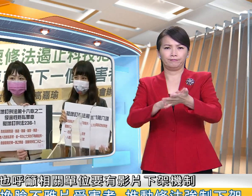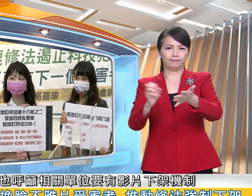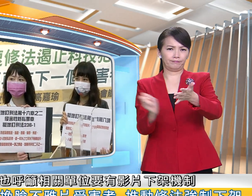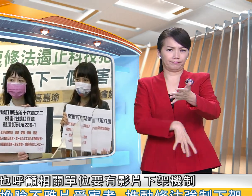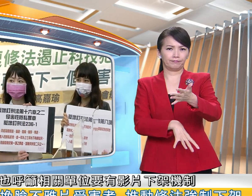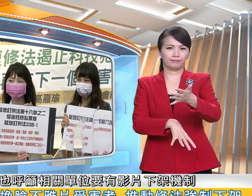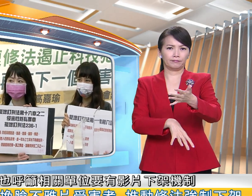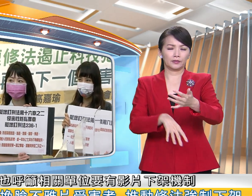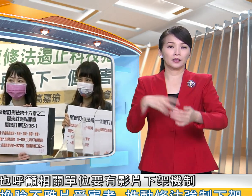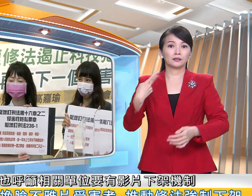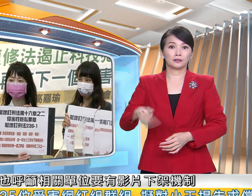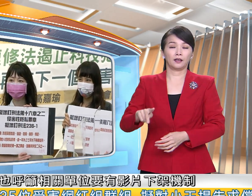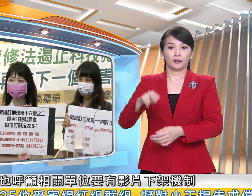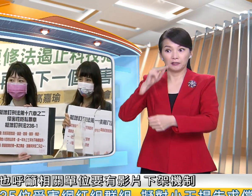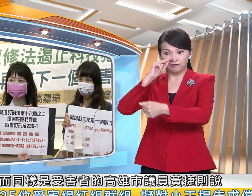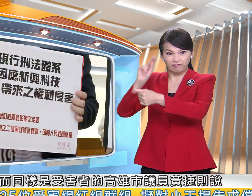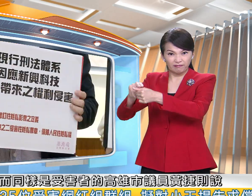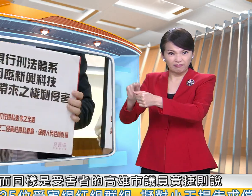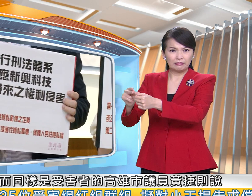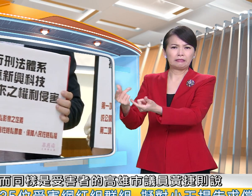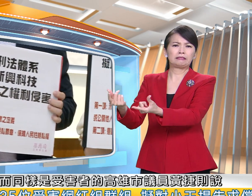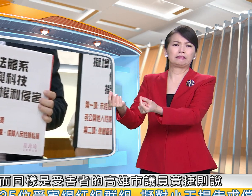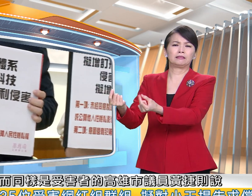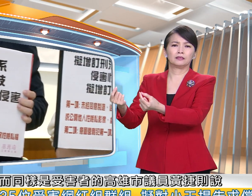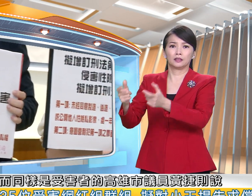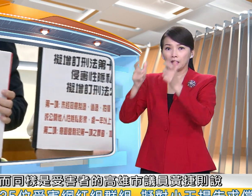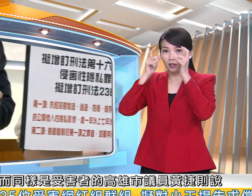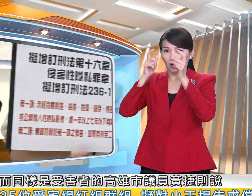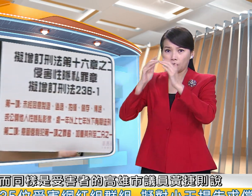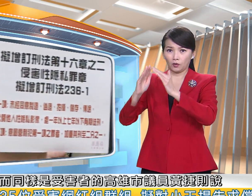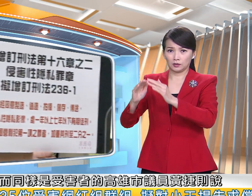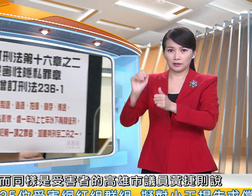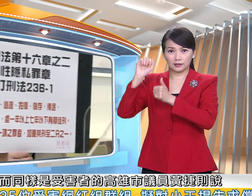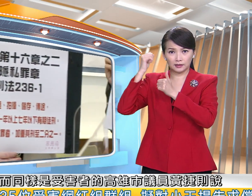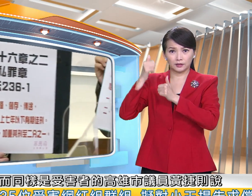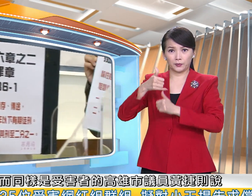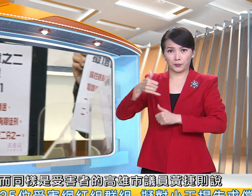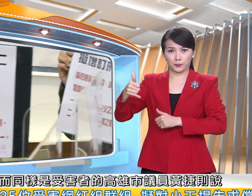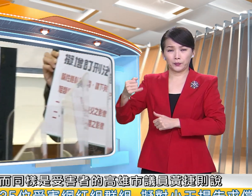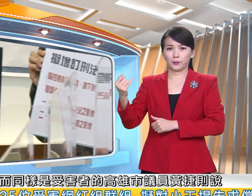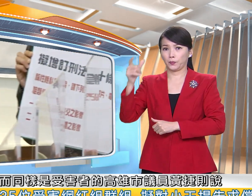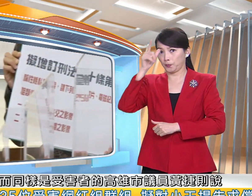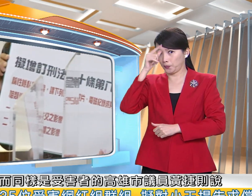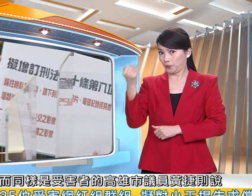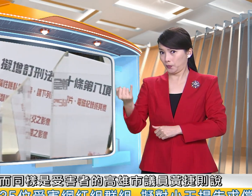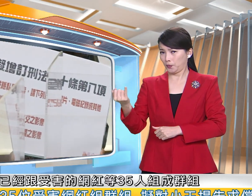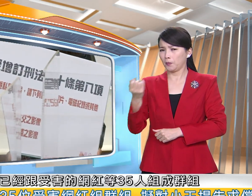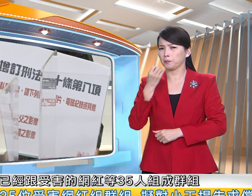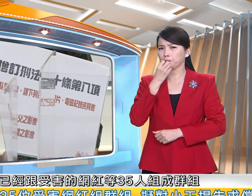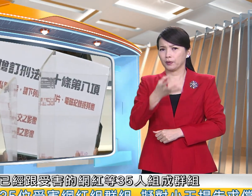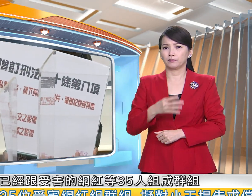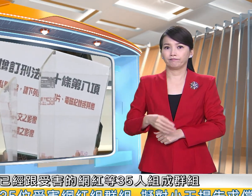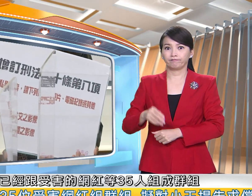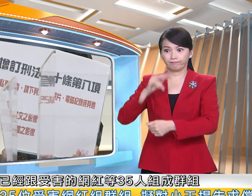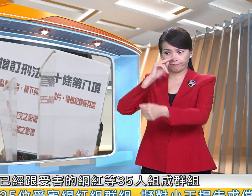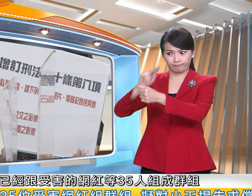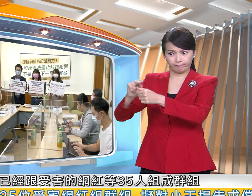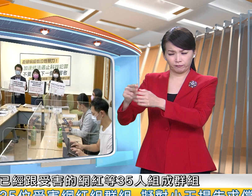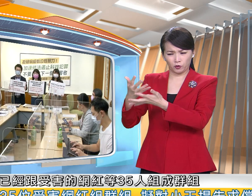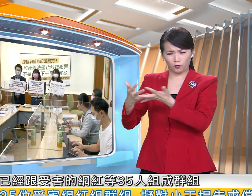制。而同样也是受害者的高雄市议员黄杰则说，已经跟受害的网